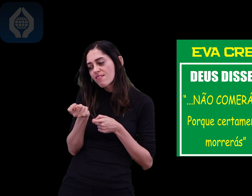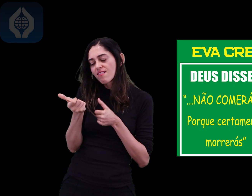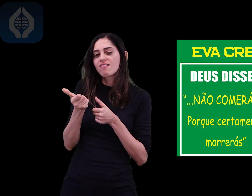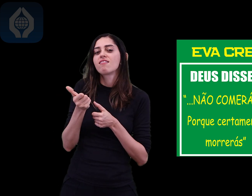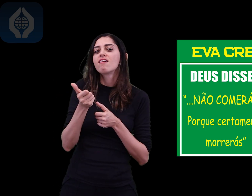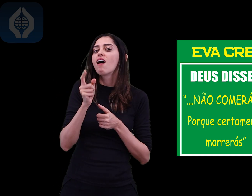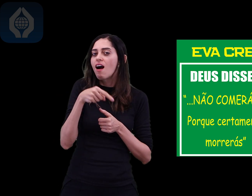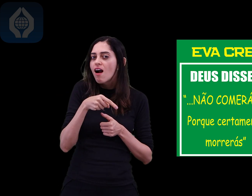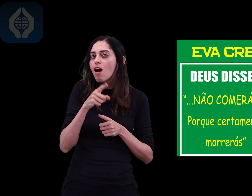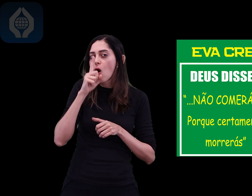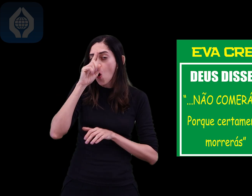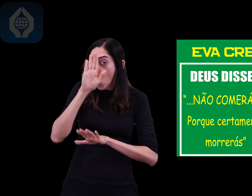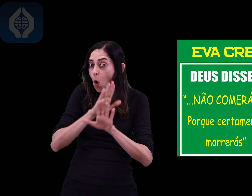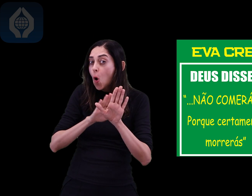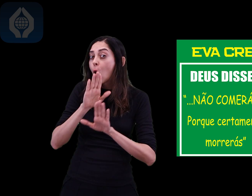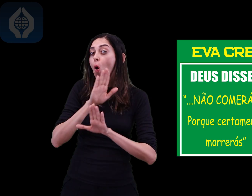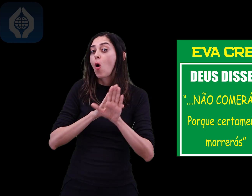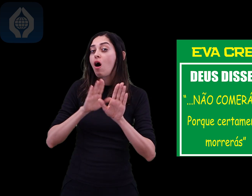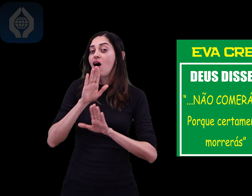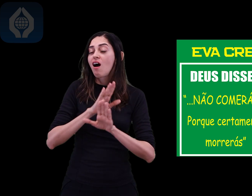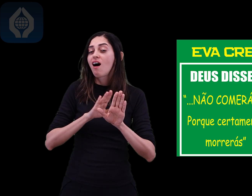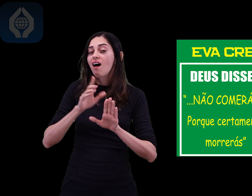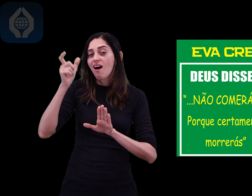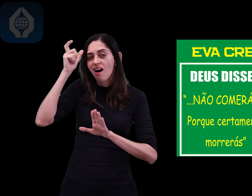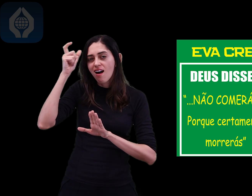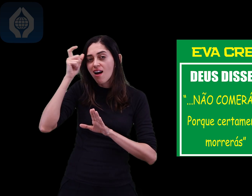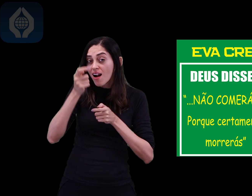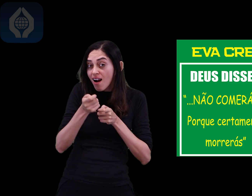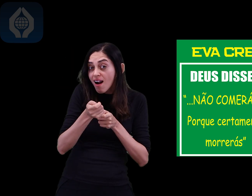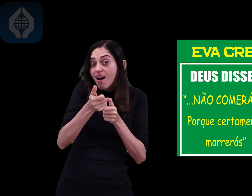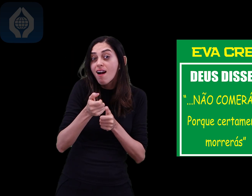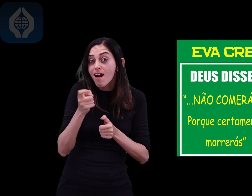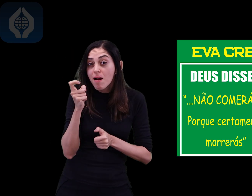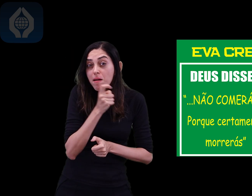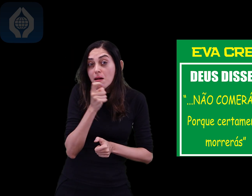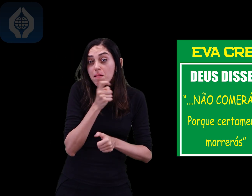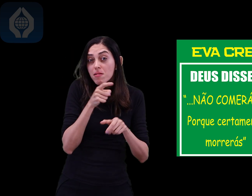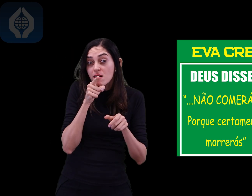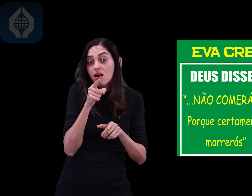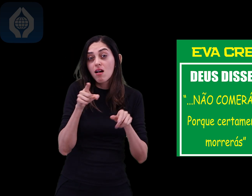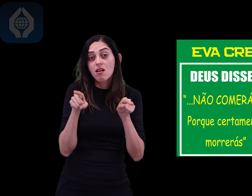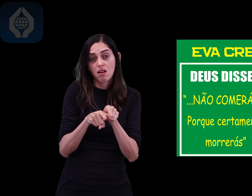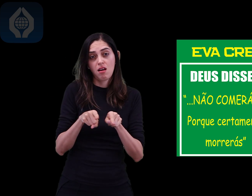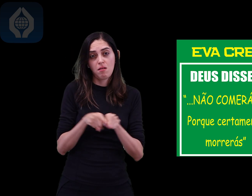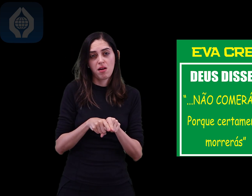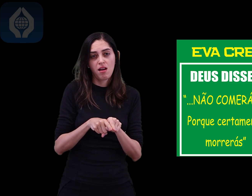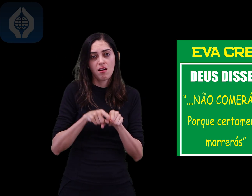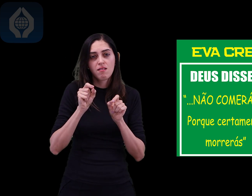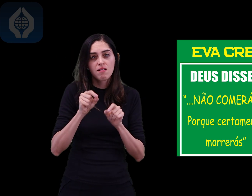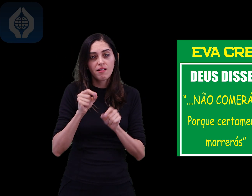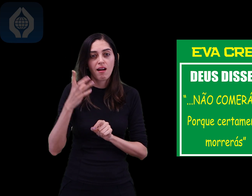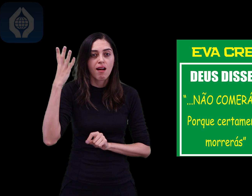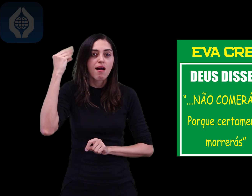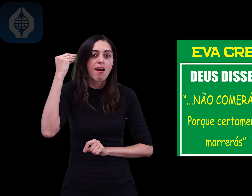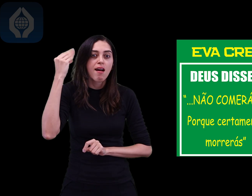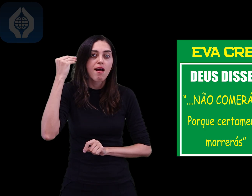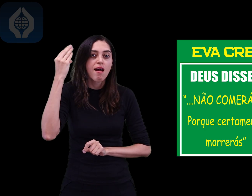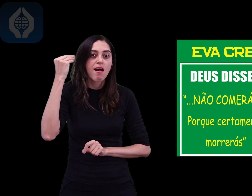e enganador. Cuidado! Satanás ainda usa essa tática. Ele tenta fazer com que as